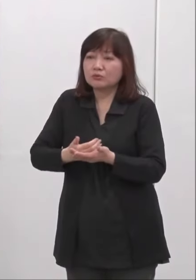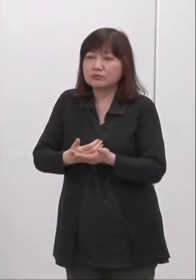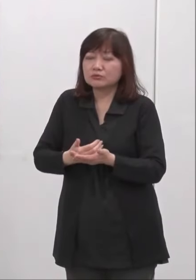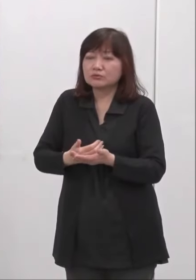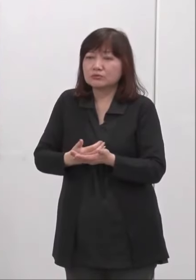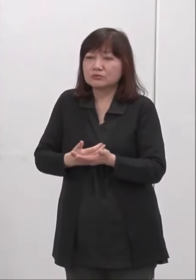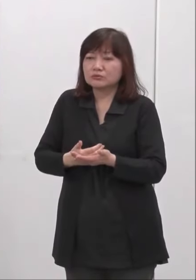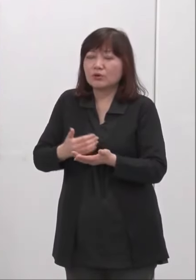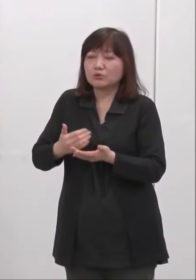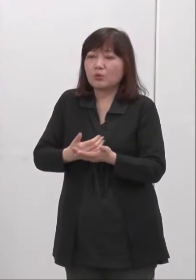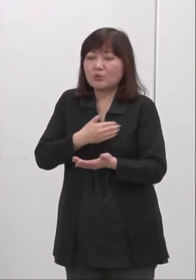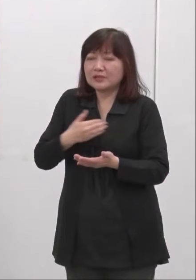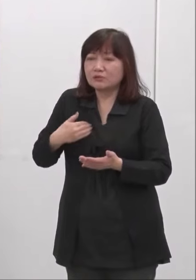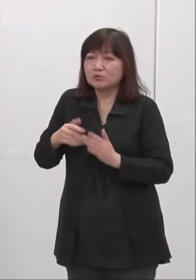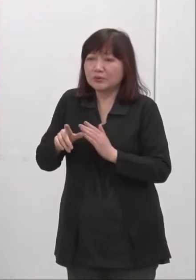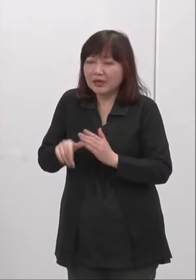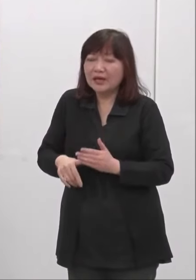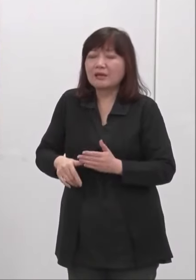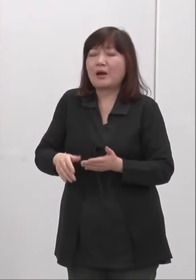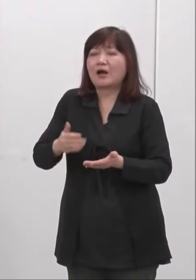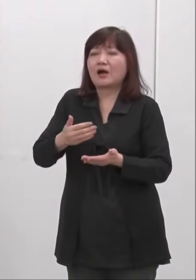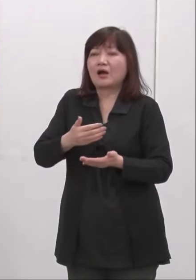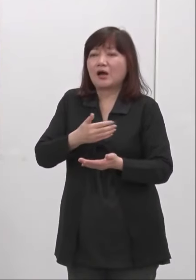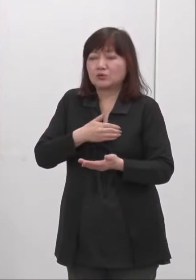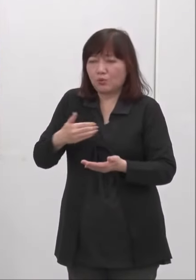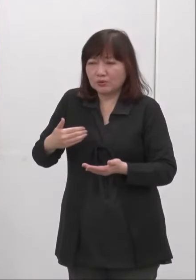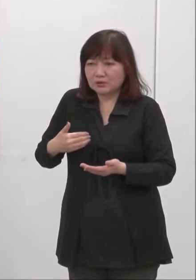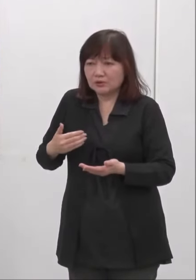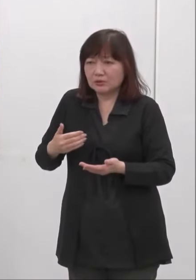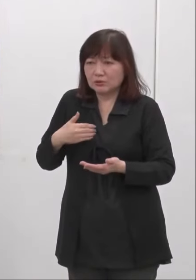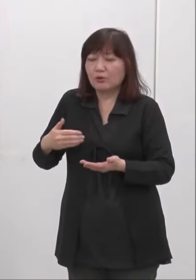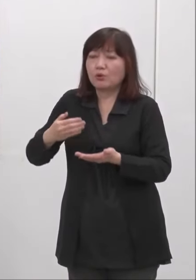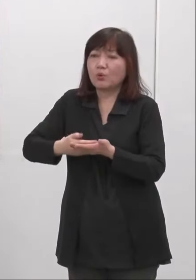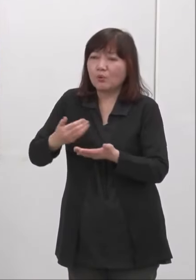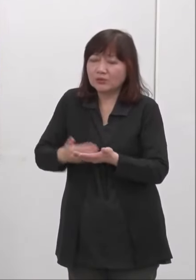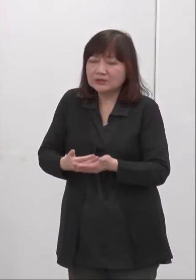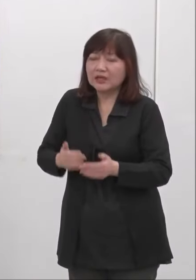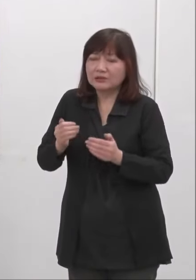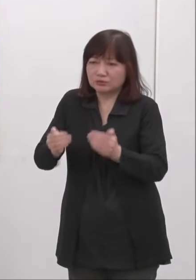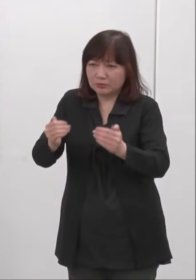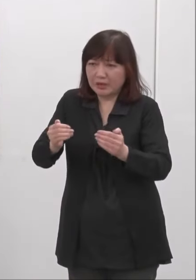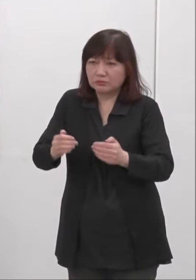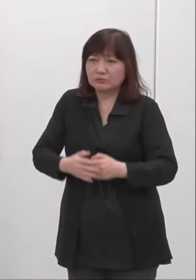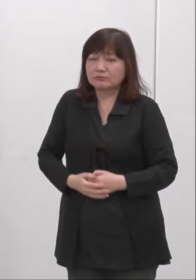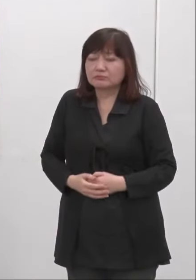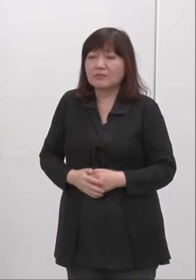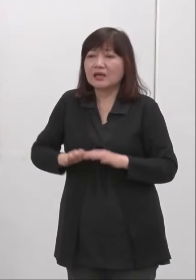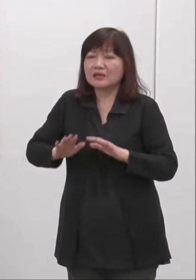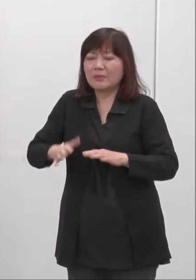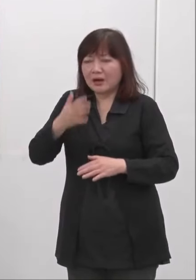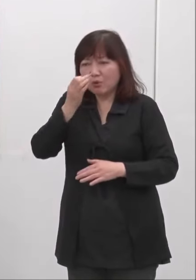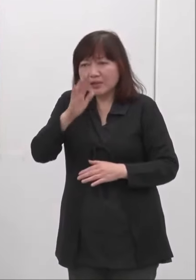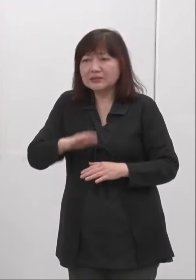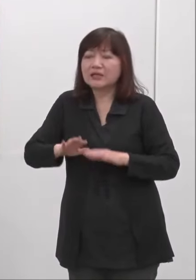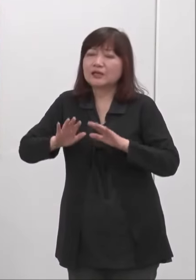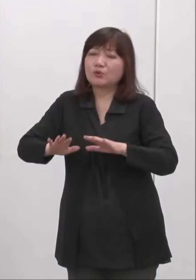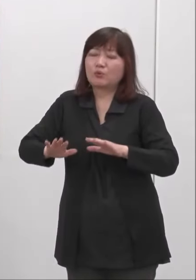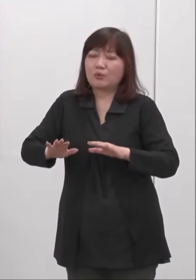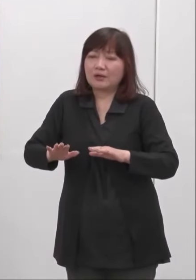可能な限り残していただいて回していっていただくというのがベストだと思いますので、うん、ちょっとごめんなさい、今時